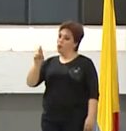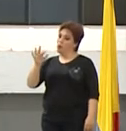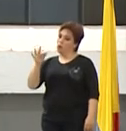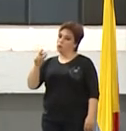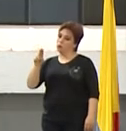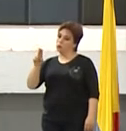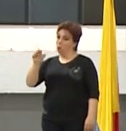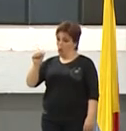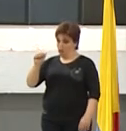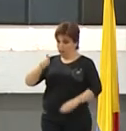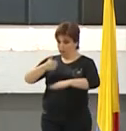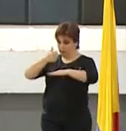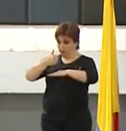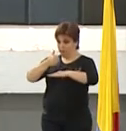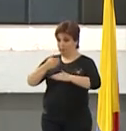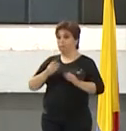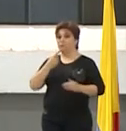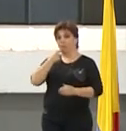ustedes